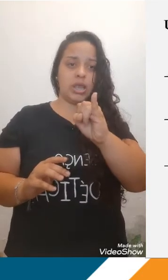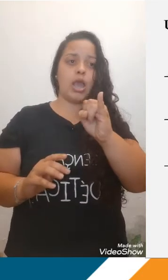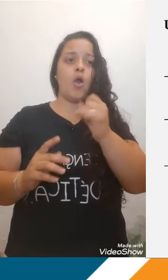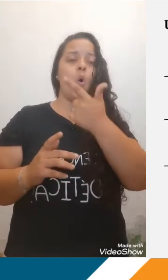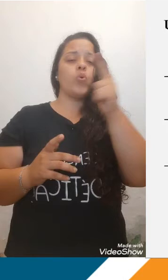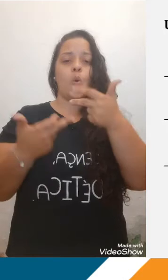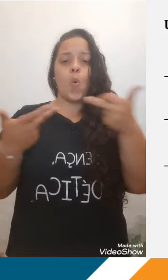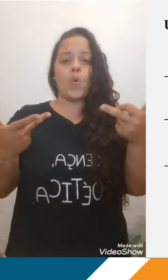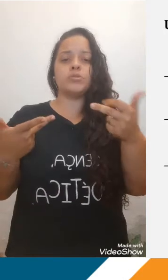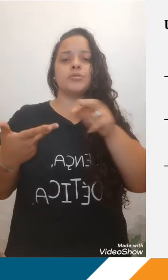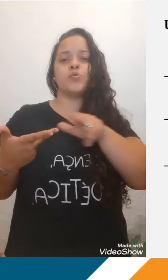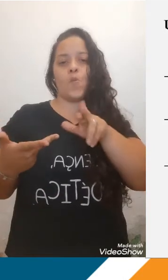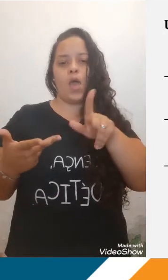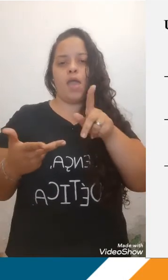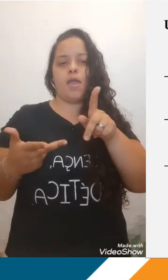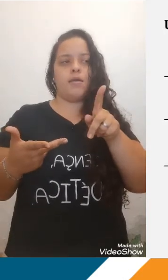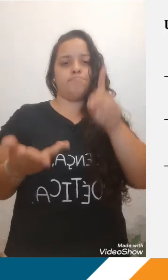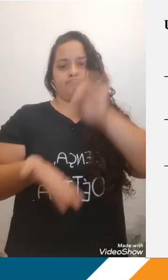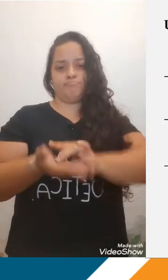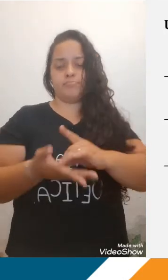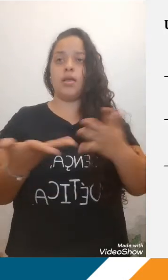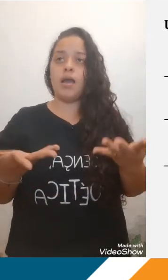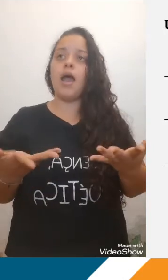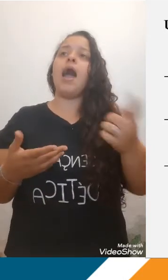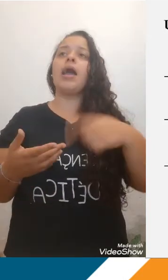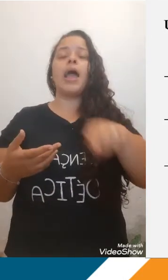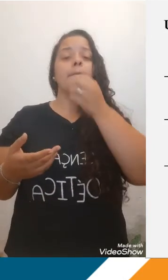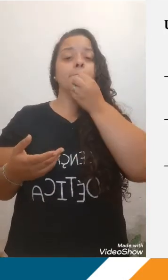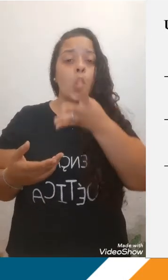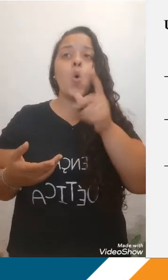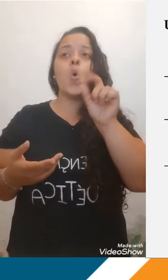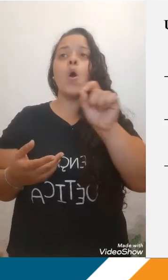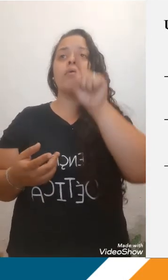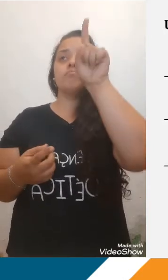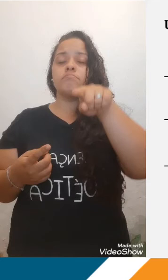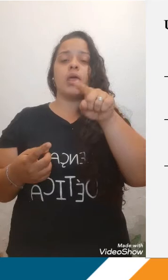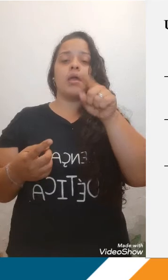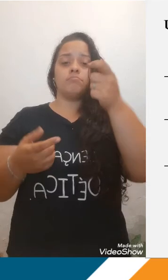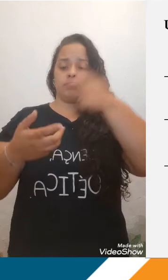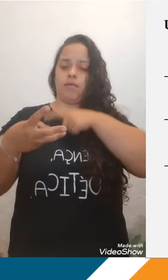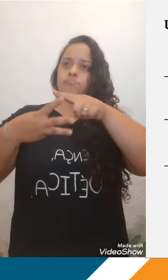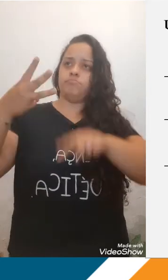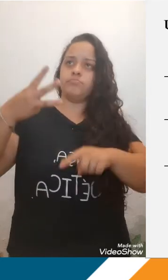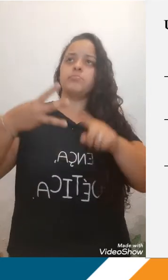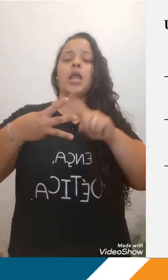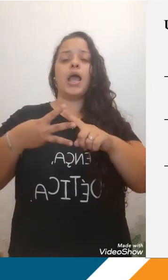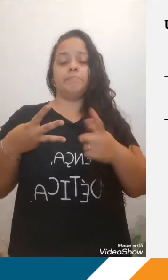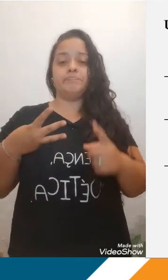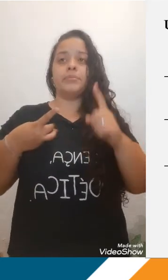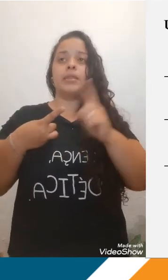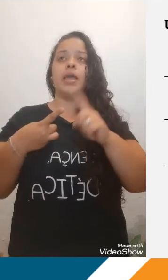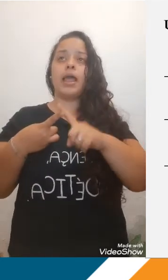competência. Um bom repertório, então, deve ser legitimado, pertinente e produtivo. O que isso significa?